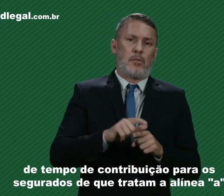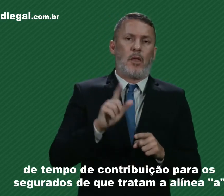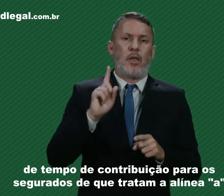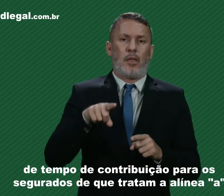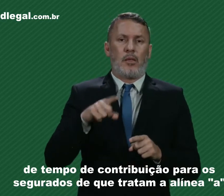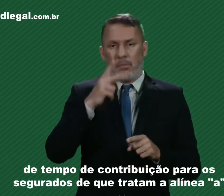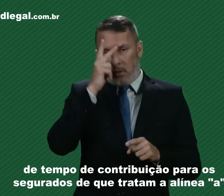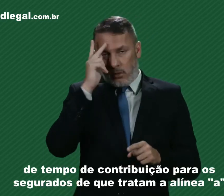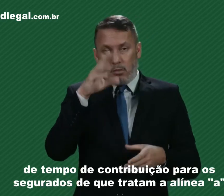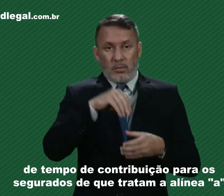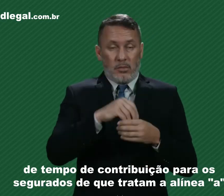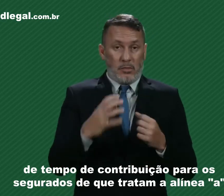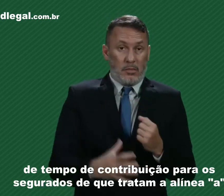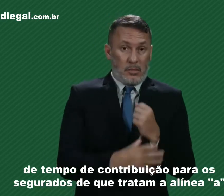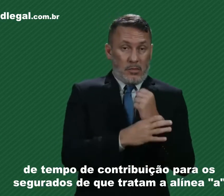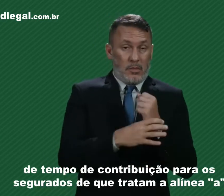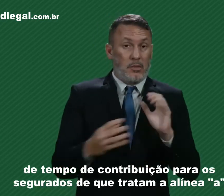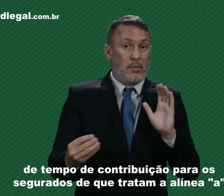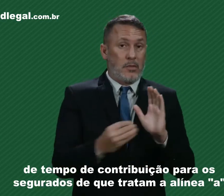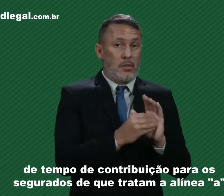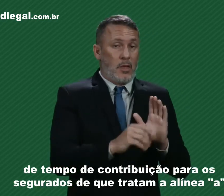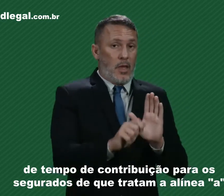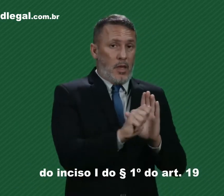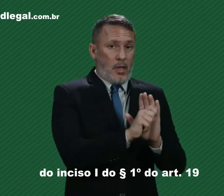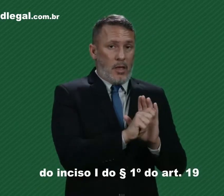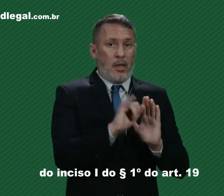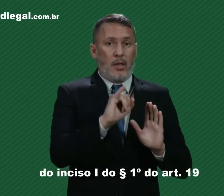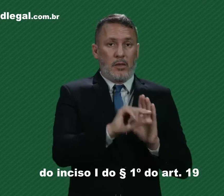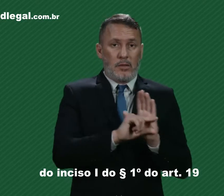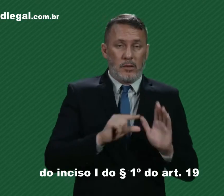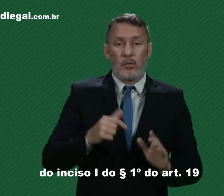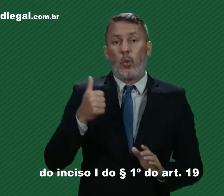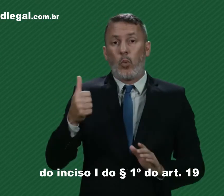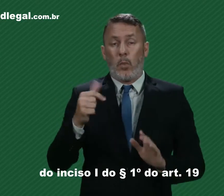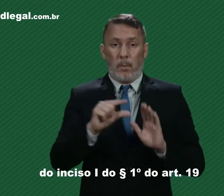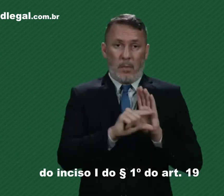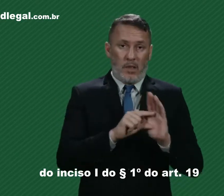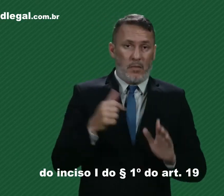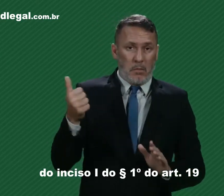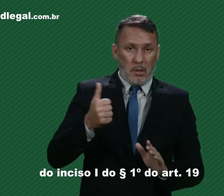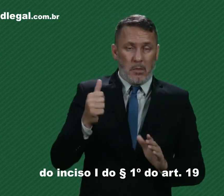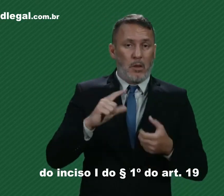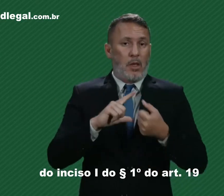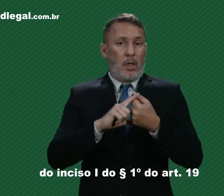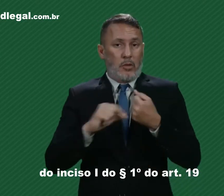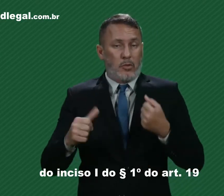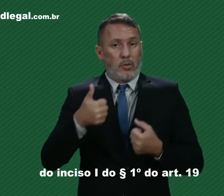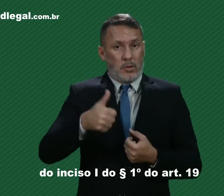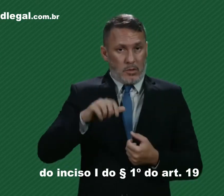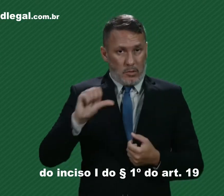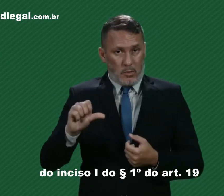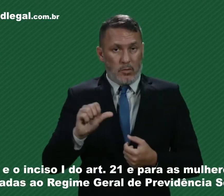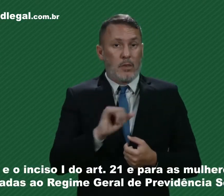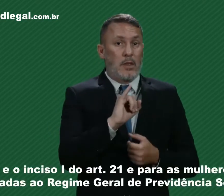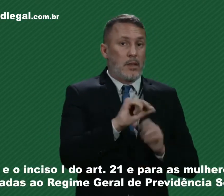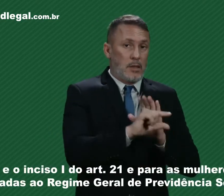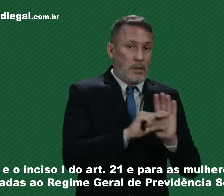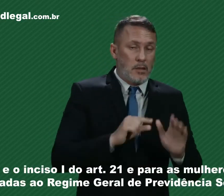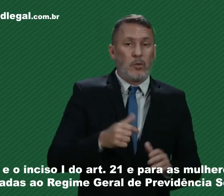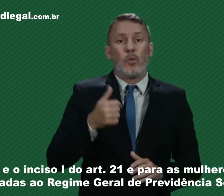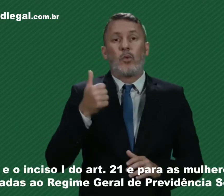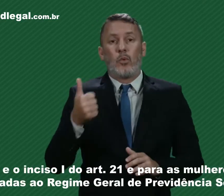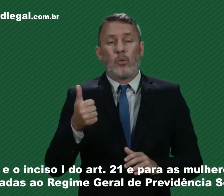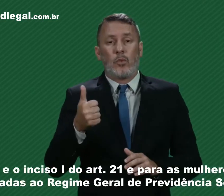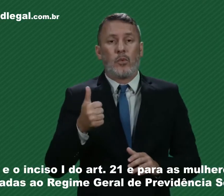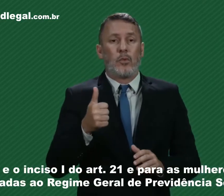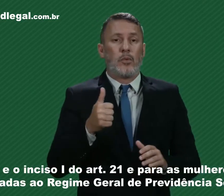para os segurados de que tratam a alínea A do inciso 1 do parágrafo 1º do artigo 19 e o